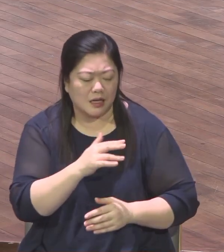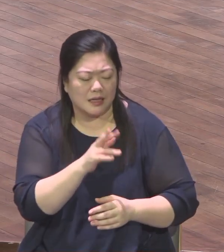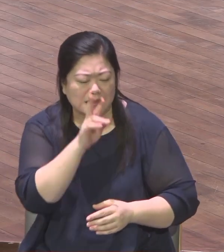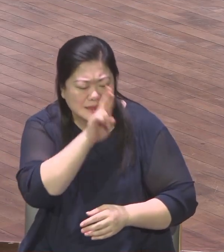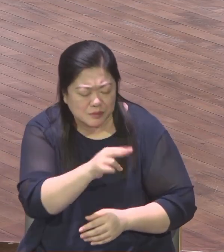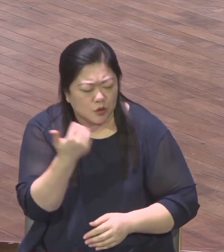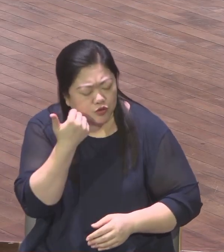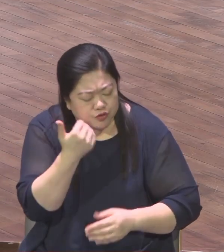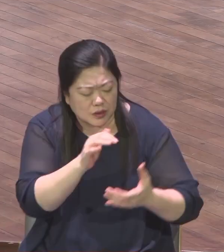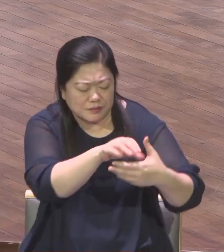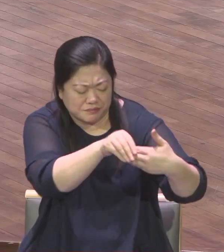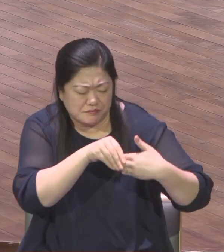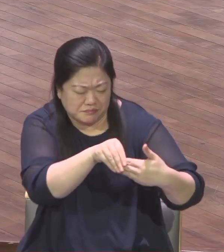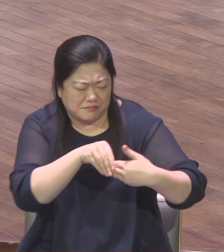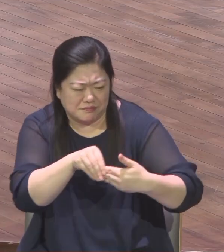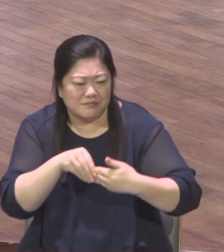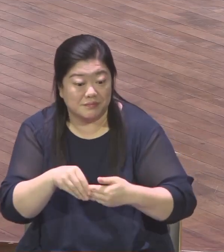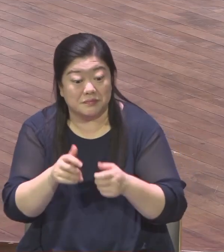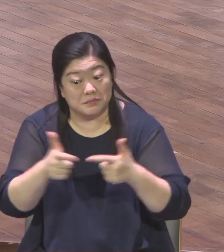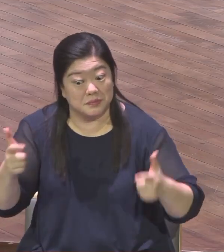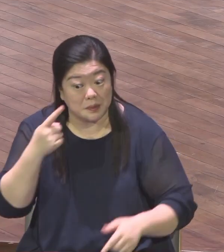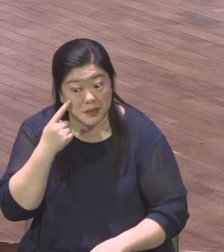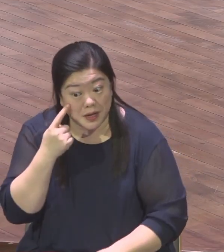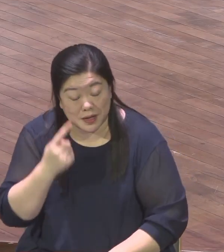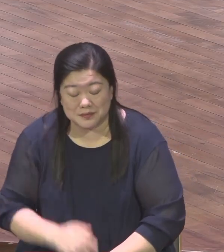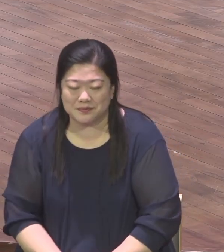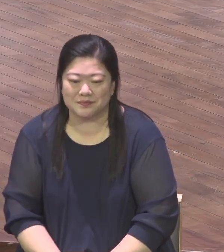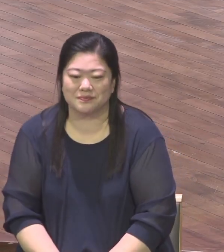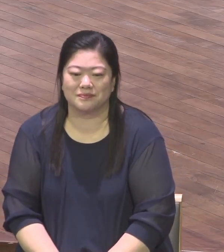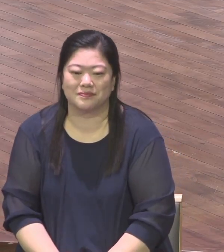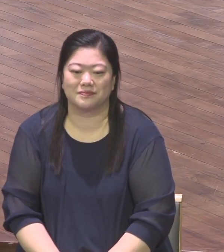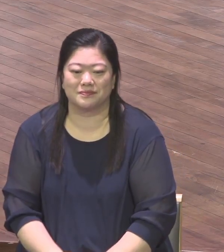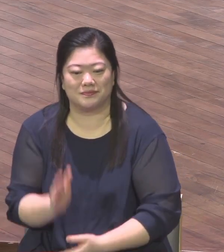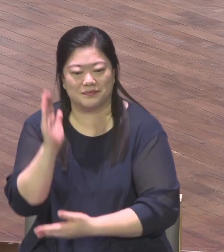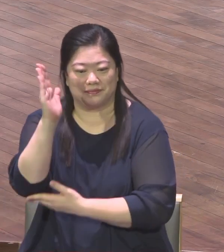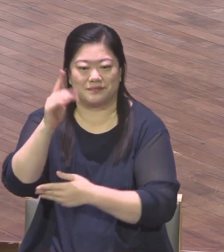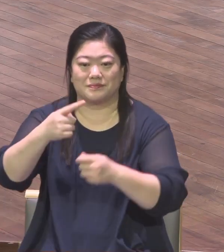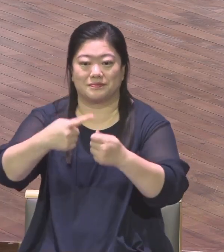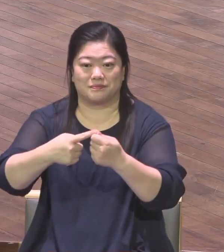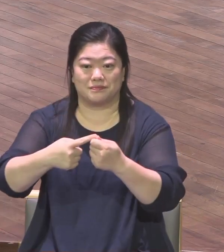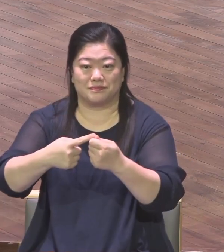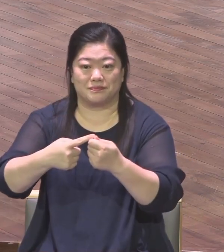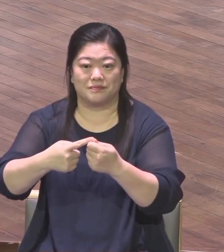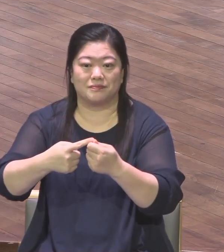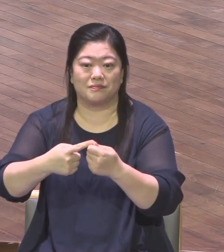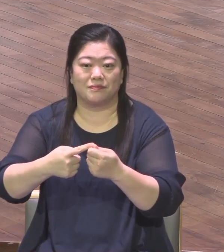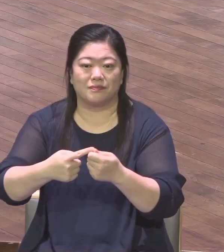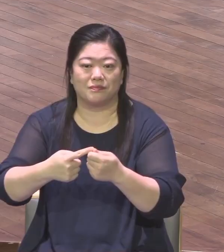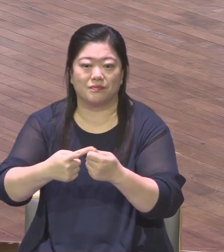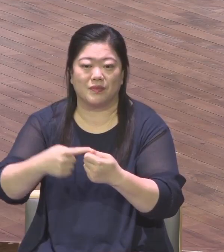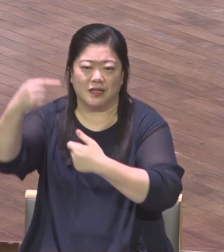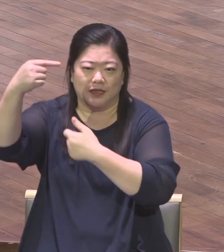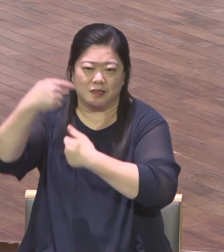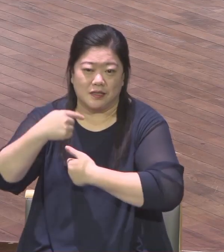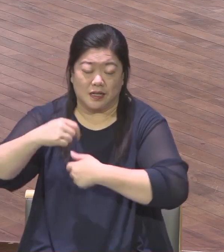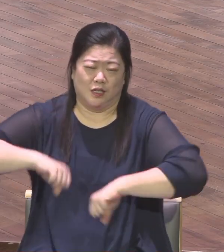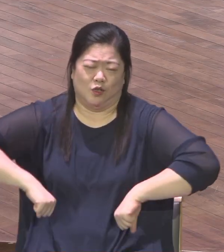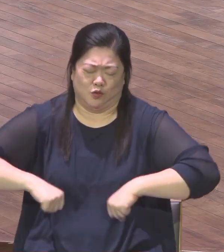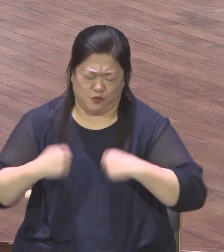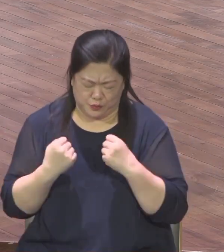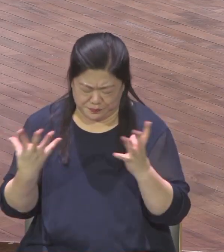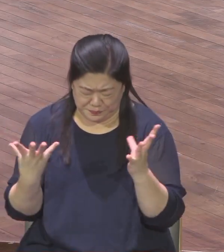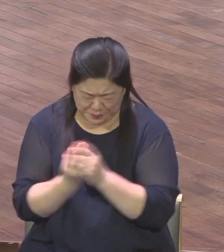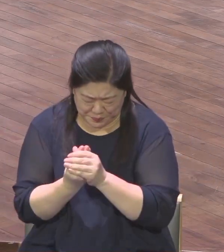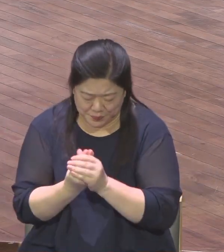주역으로 당당히 서시기를 제물로 축복합니다. 그럼 첫째로 온전한 순종의 축복입니다. 1절을 다시 봅니다. 1절